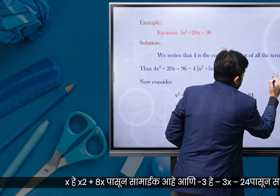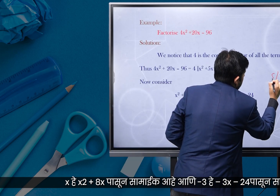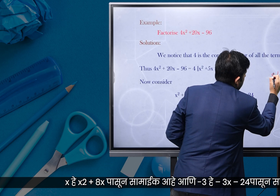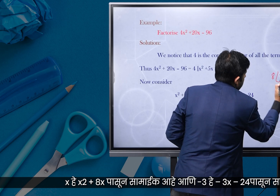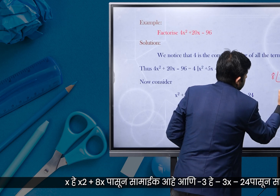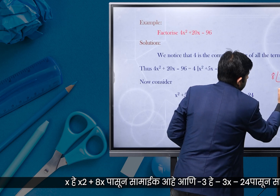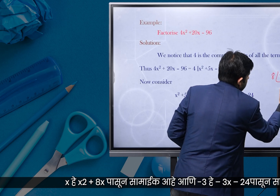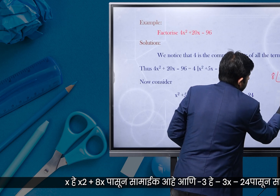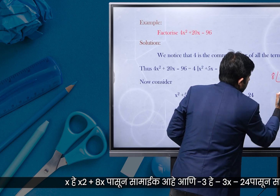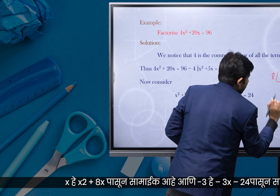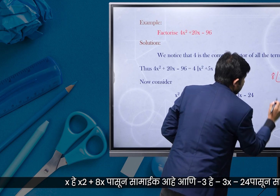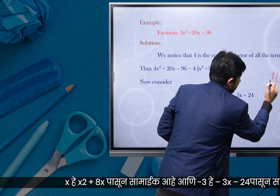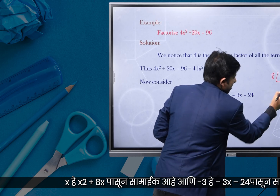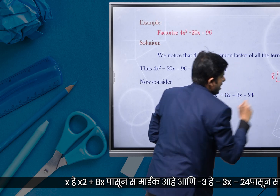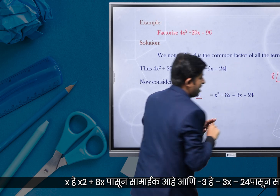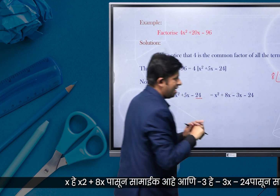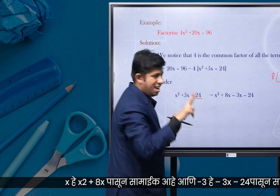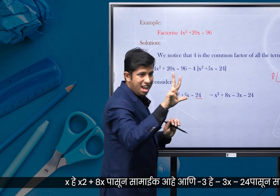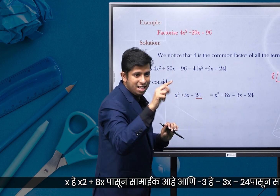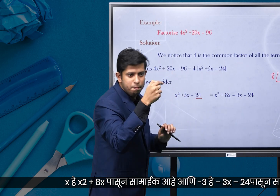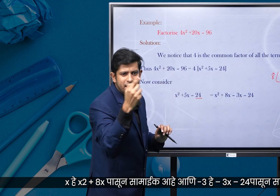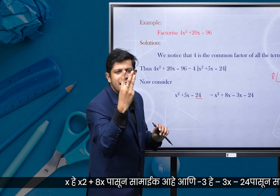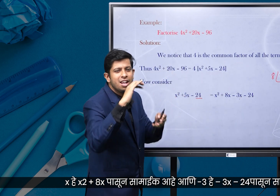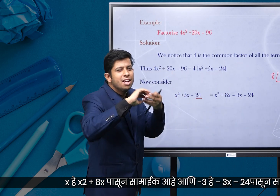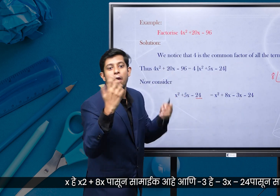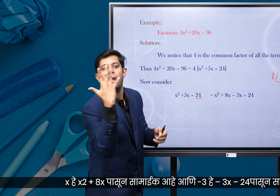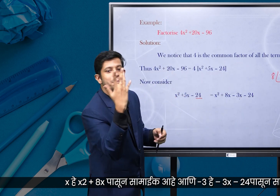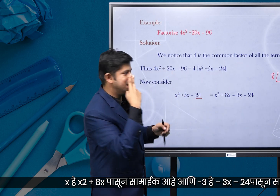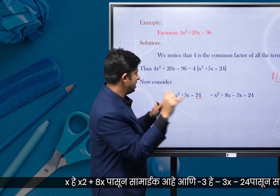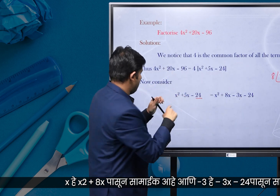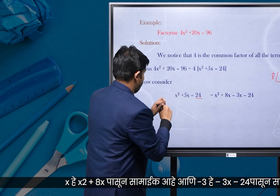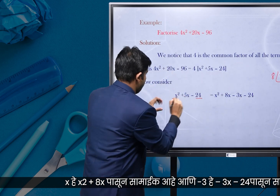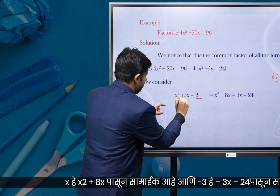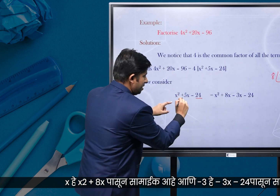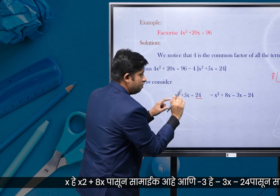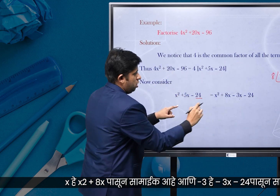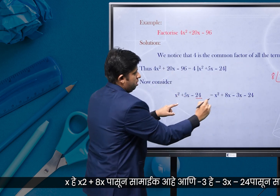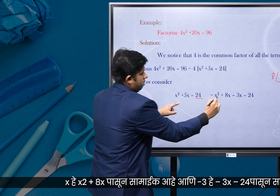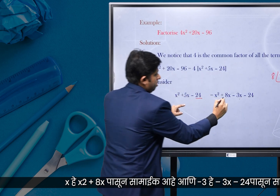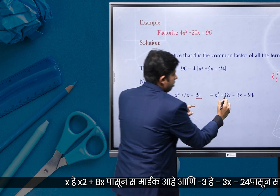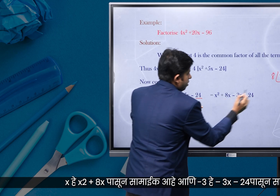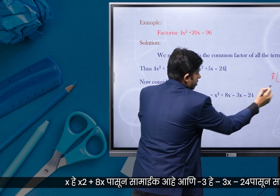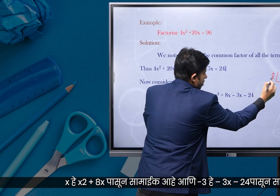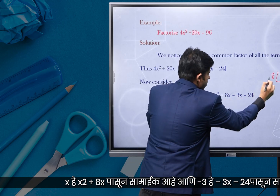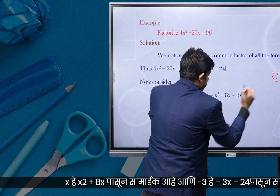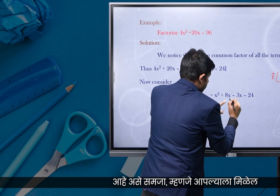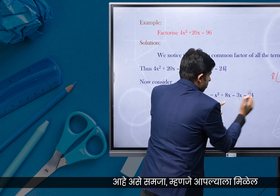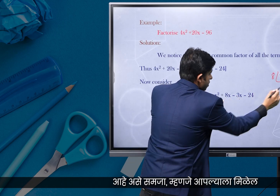x हे x वर्ग अधिक 8 चे पासून सामायिक आहे आणि वजा 3